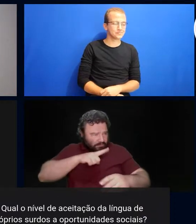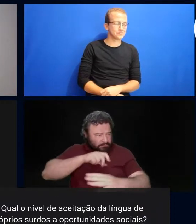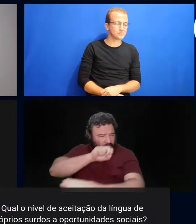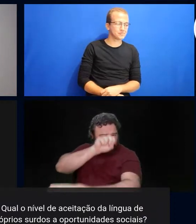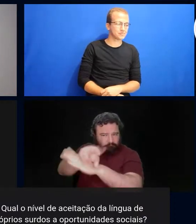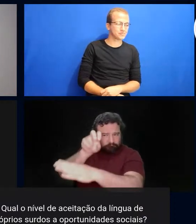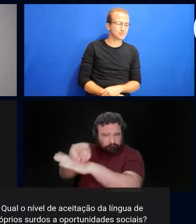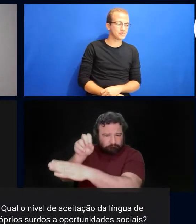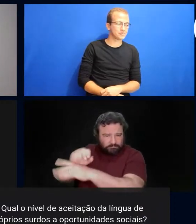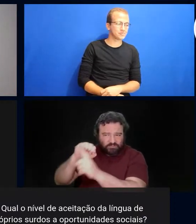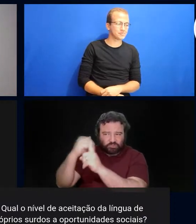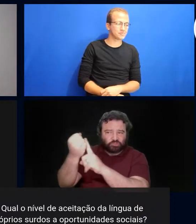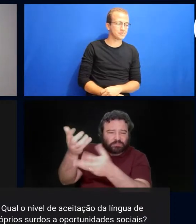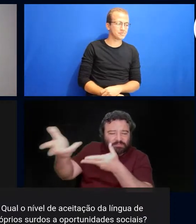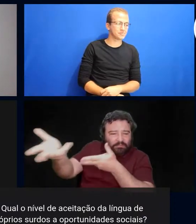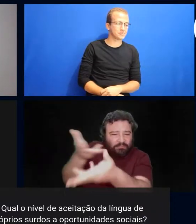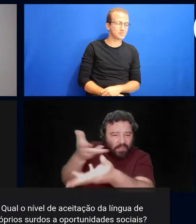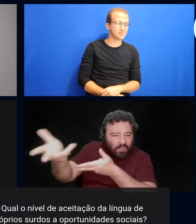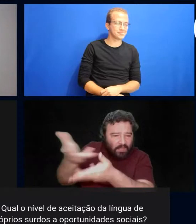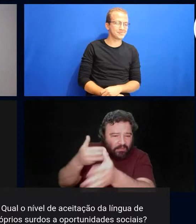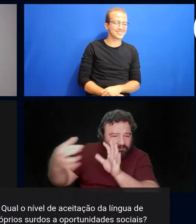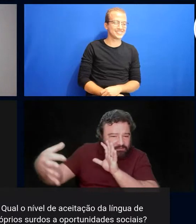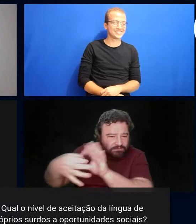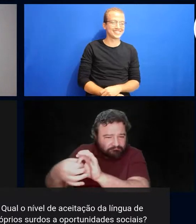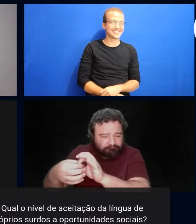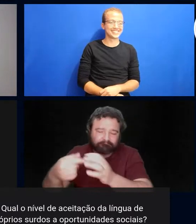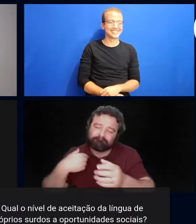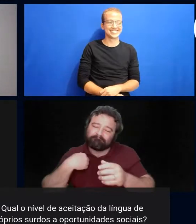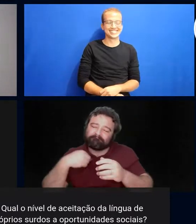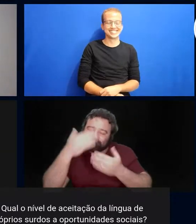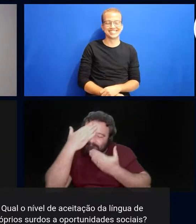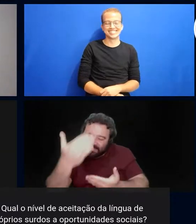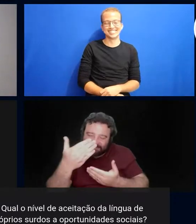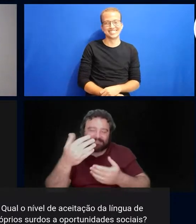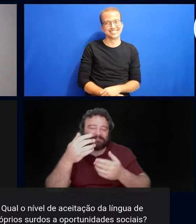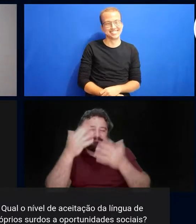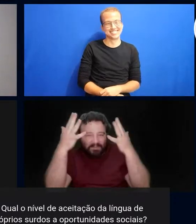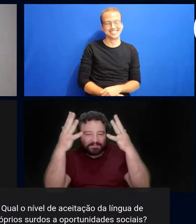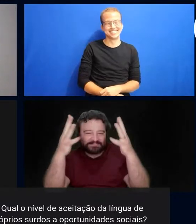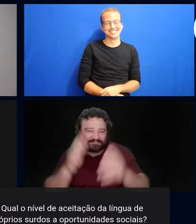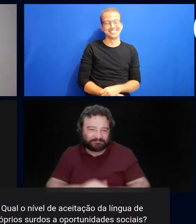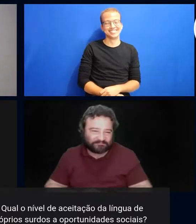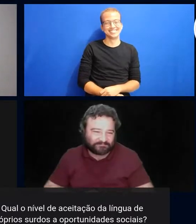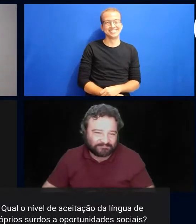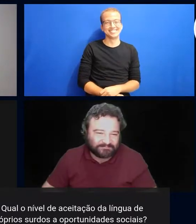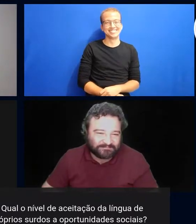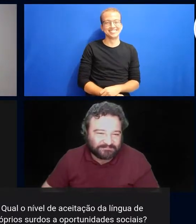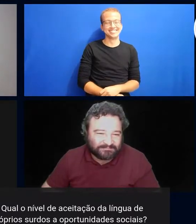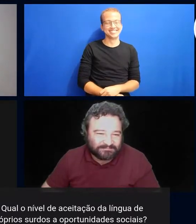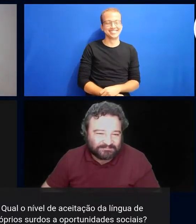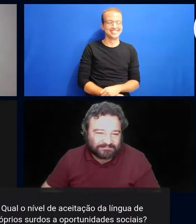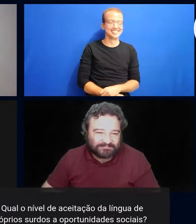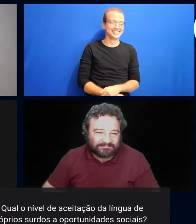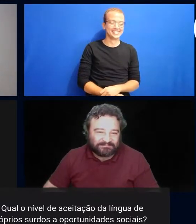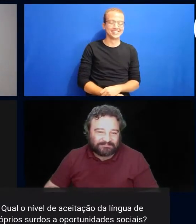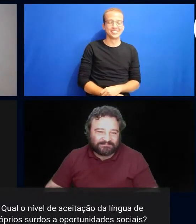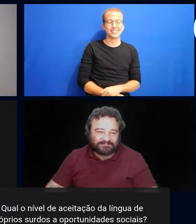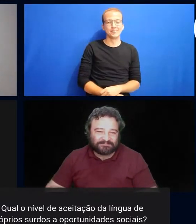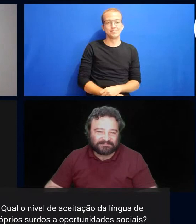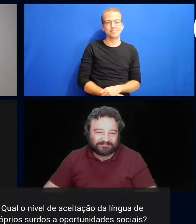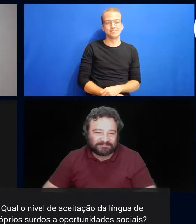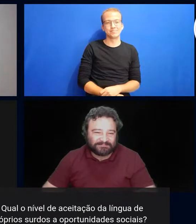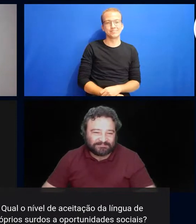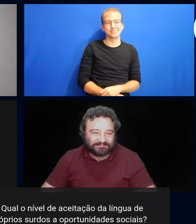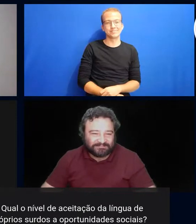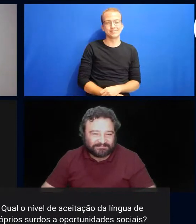próprios surdos eles conseguem oportunidades sociais, como é essa relação? Então eu agradeço e parabenizo,